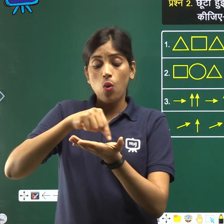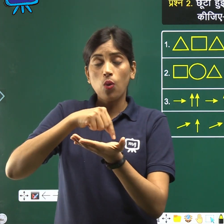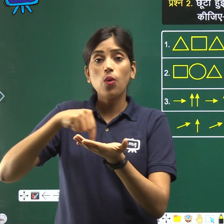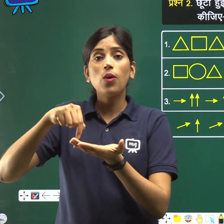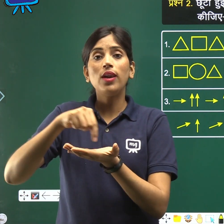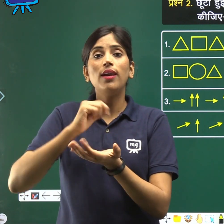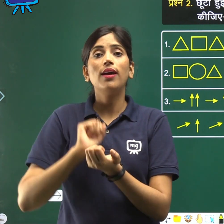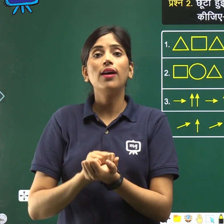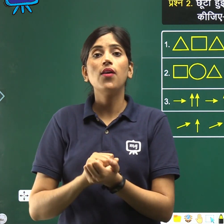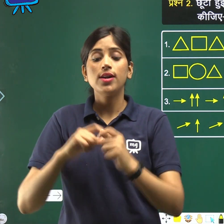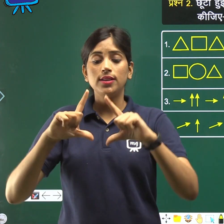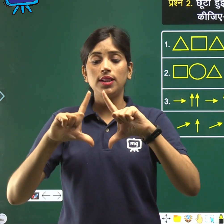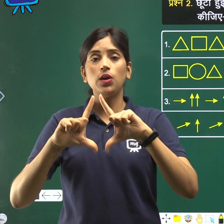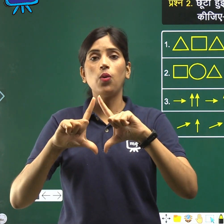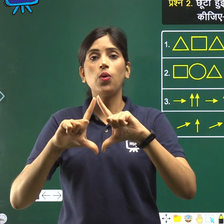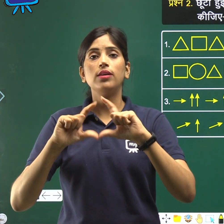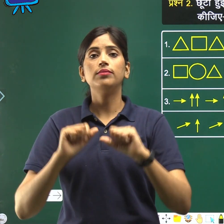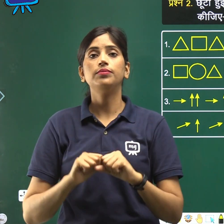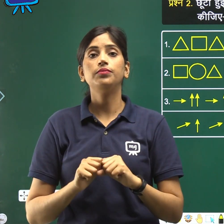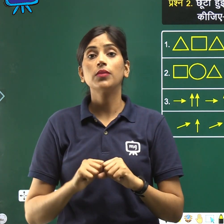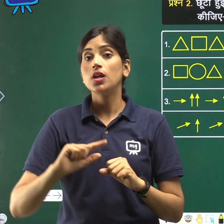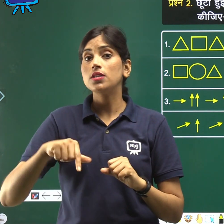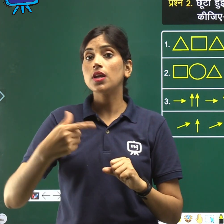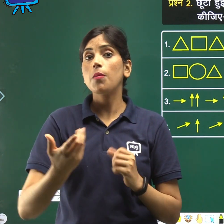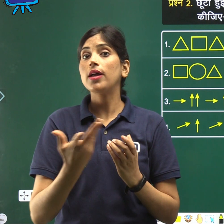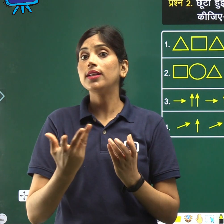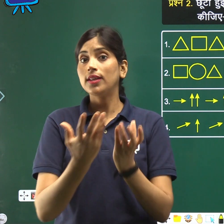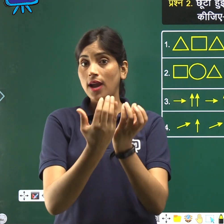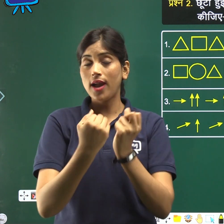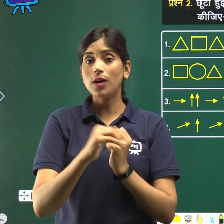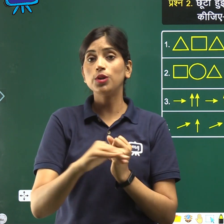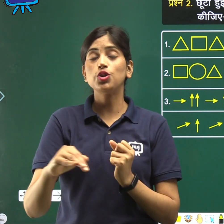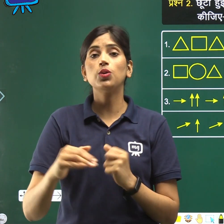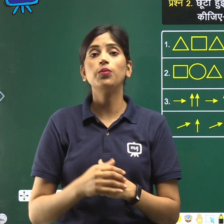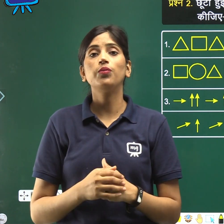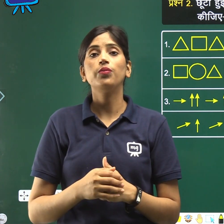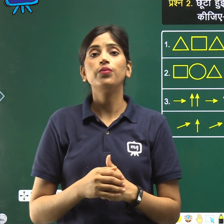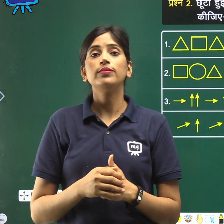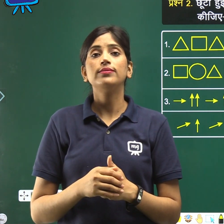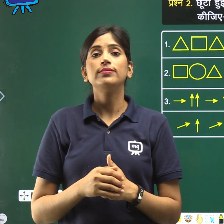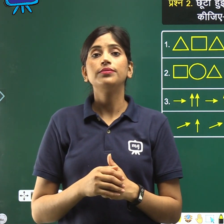गोल, त्रिकोण, इसके बाद क्या आएगा बच्चों?